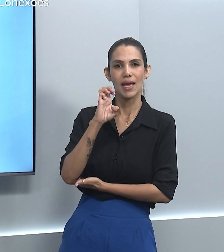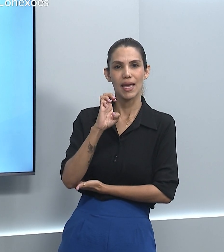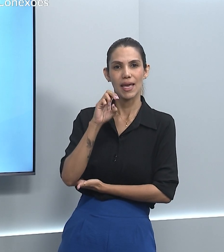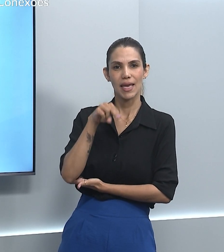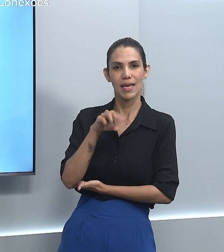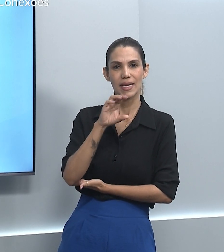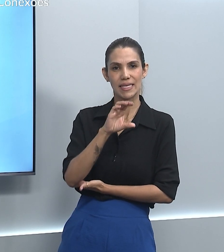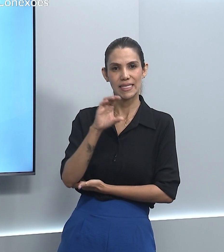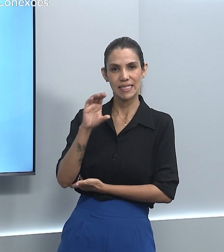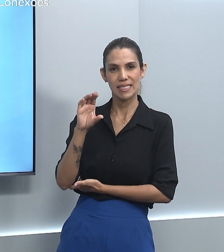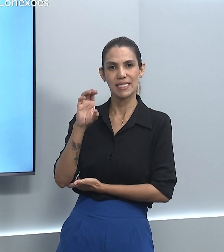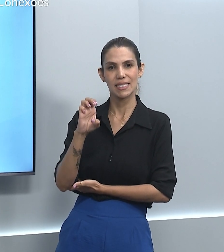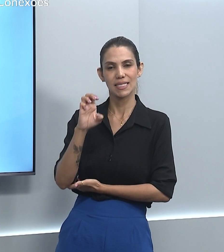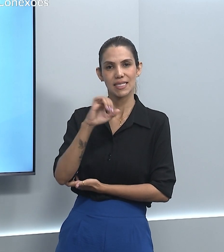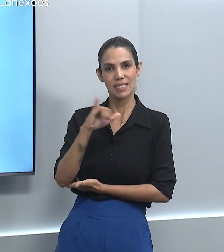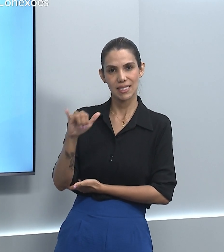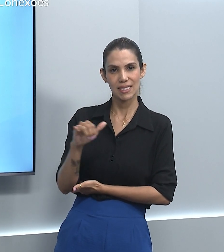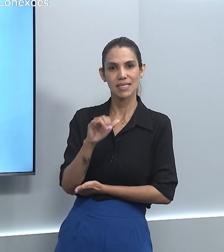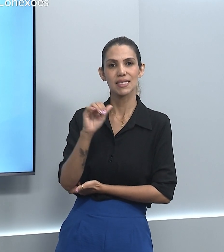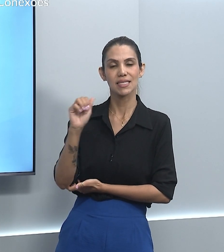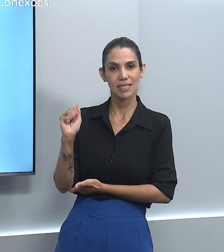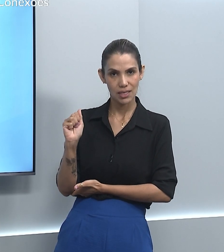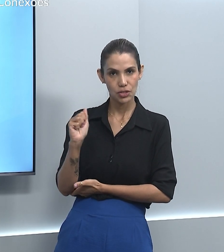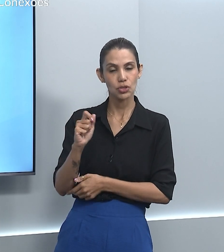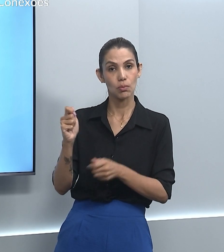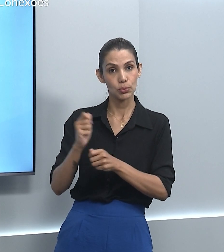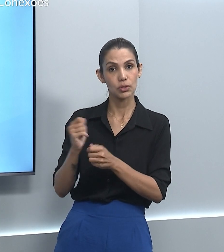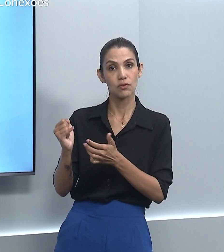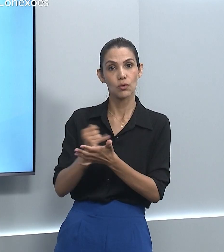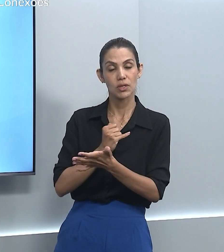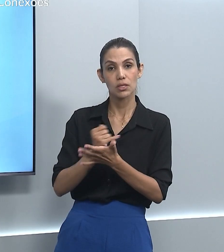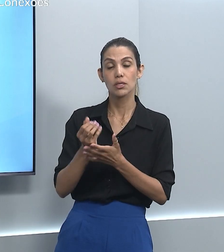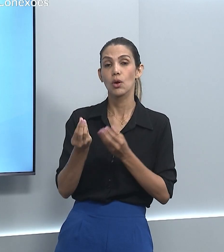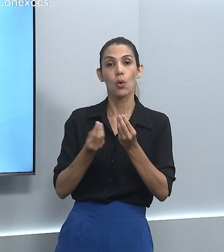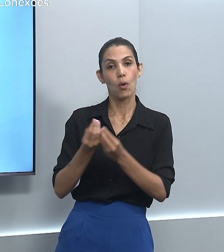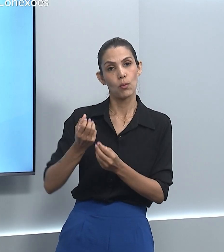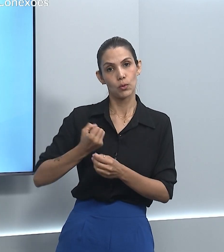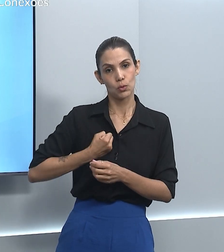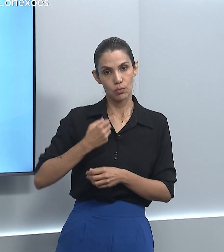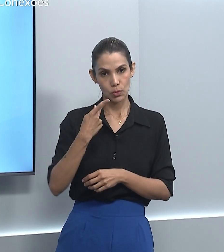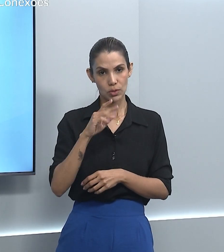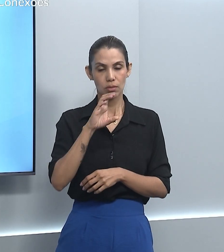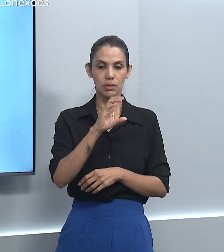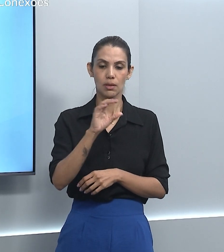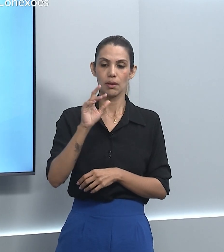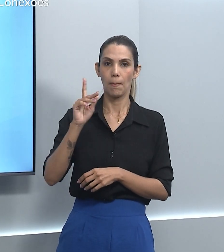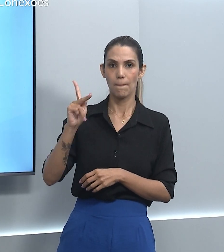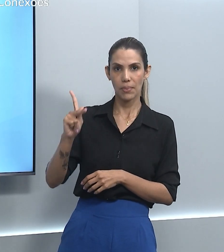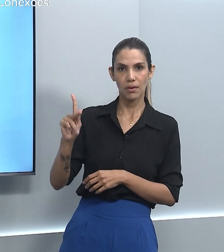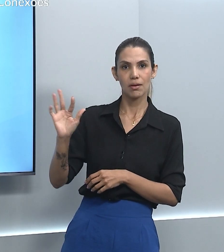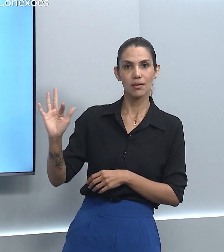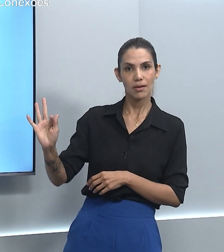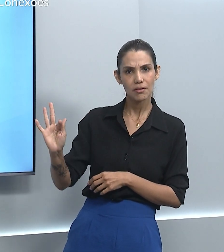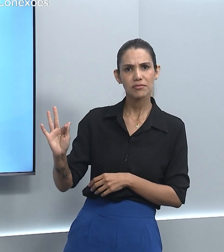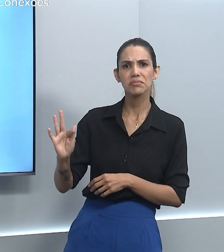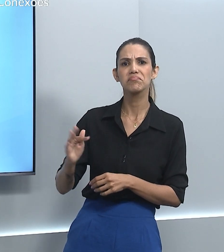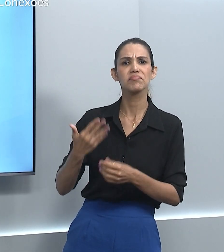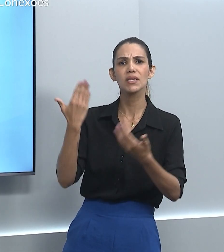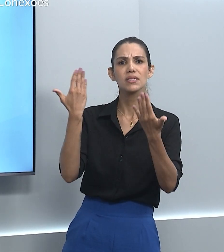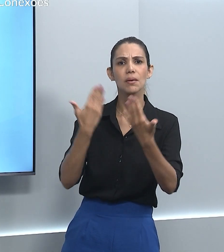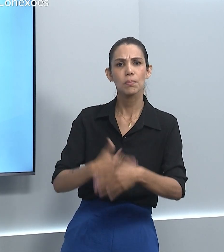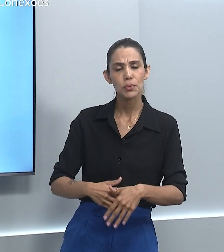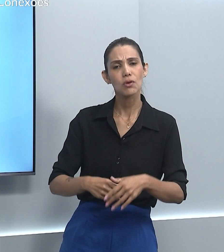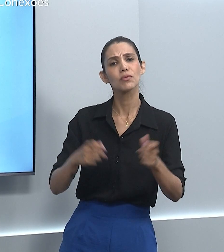INSEJA com 2 Cs, e a inscrição deve ser feita por meio do número de CPF. Esse exame é uma oportunidade gratuita